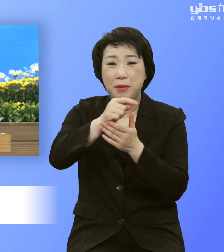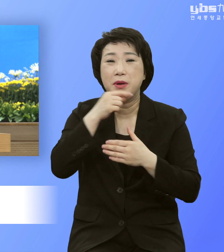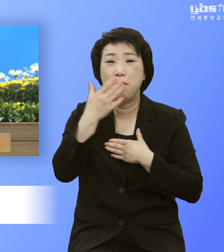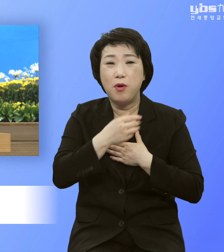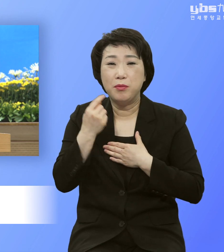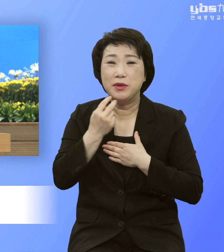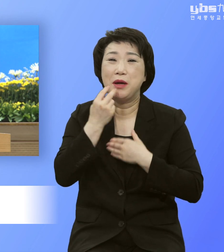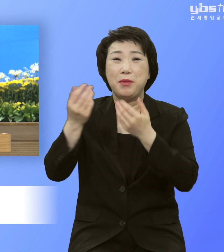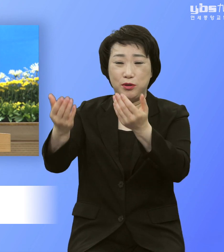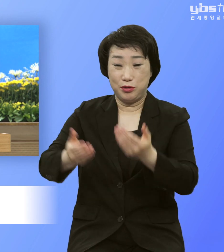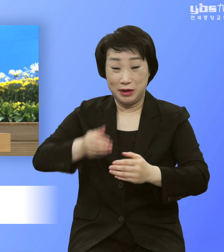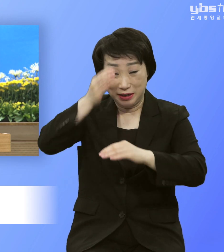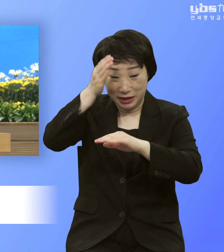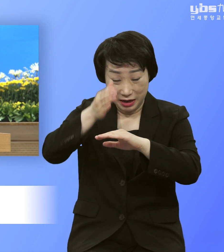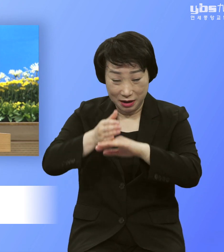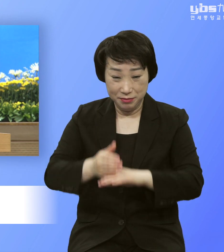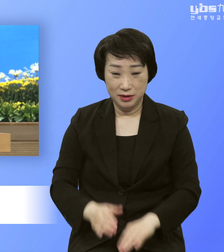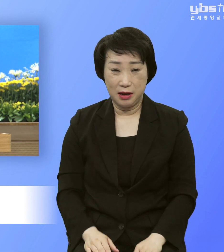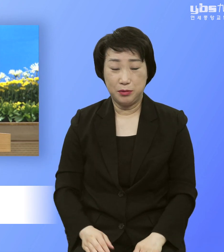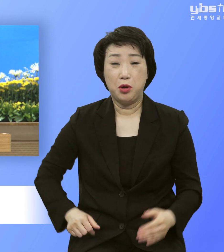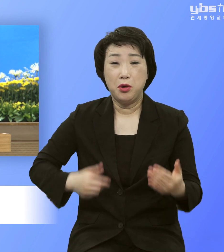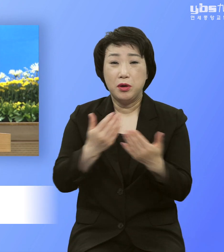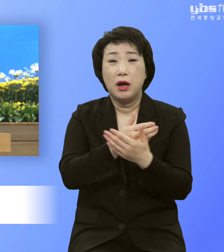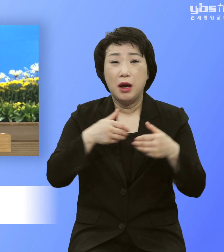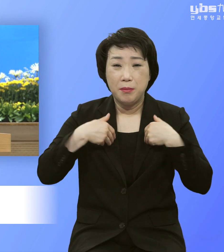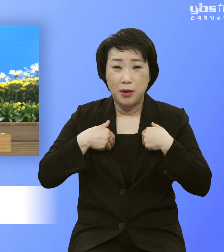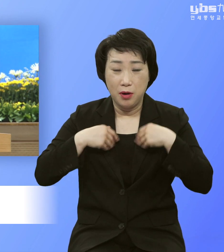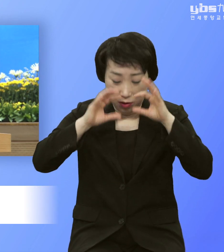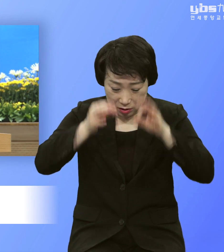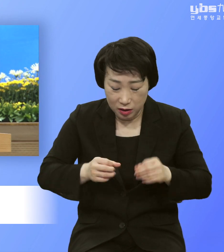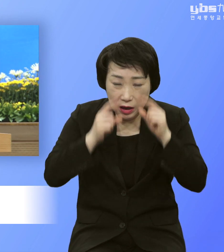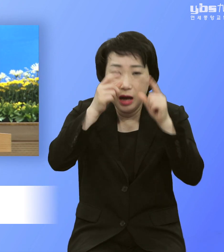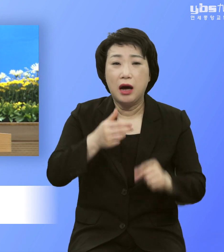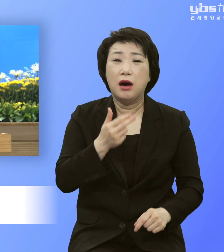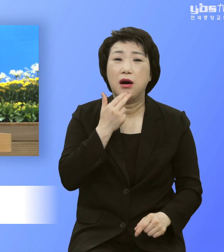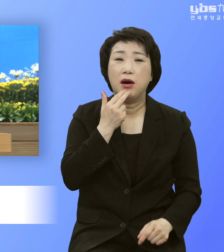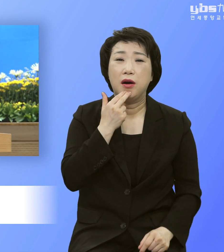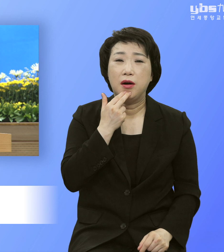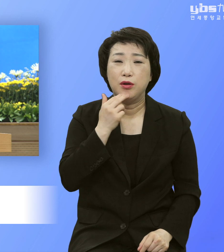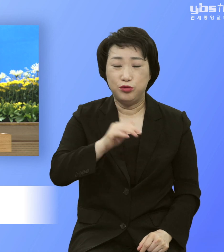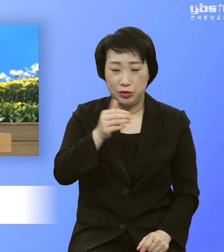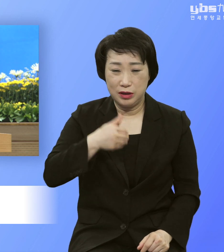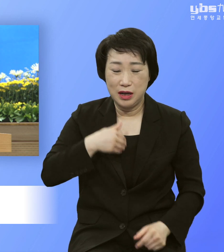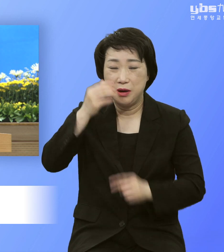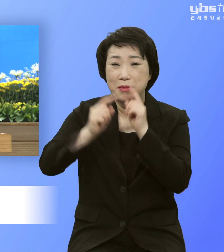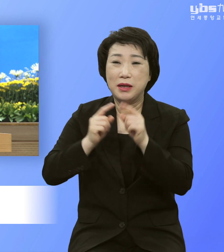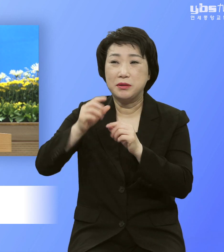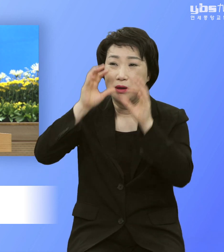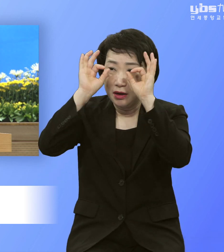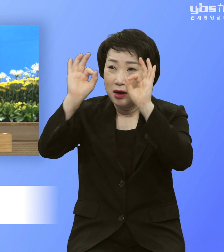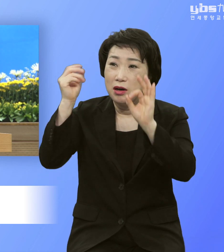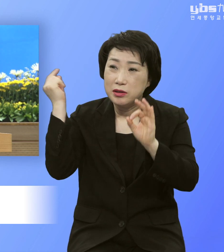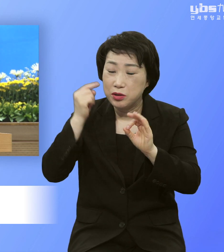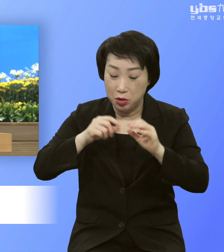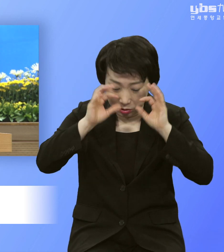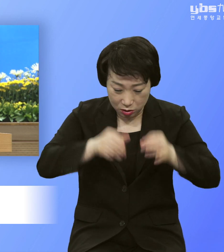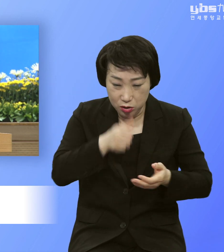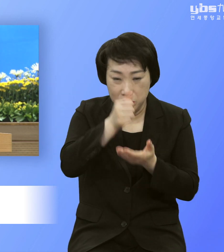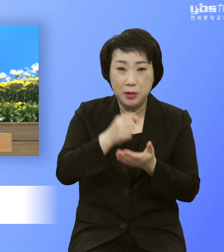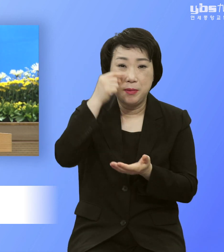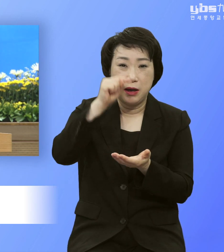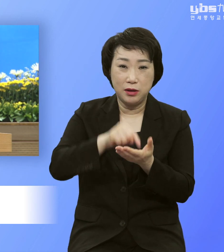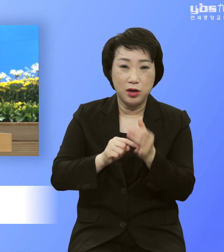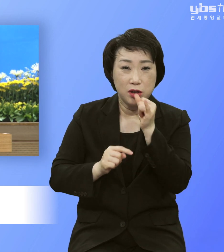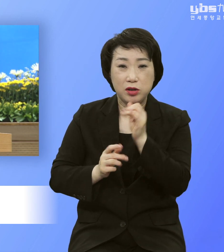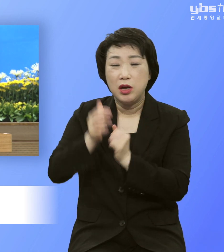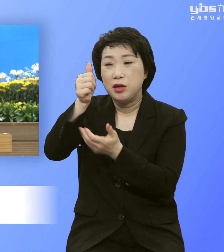그 생명 공급해 주심을 감사합니다. 회개해야 될 사정을 깨닫지 못한 우리에게 하나님께서는 말씀을 통해서 죄를 찾게 하여 주시고 예수